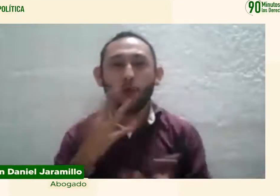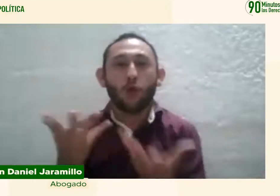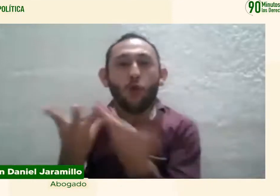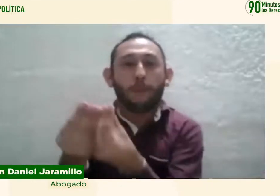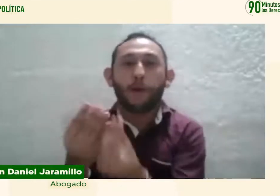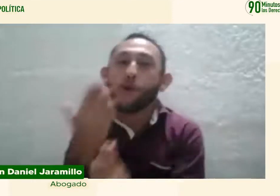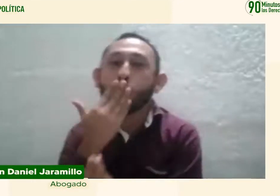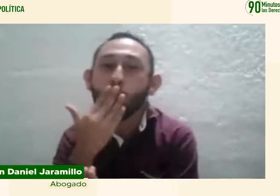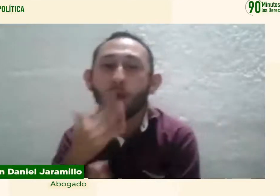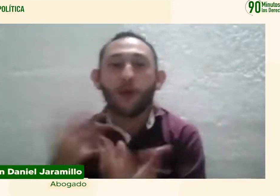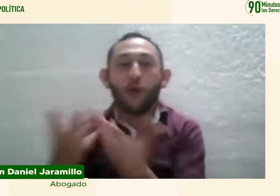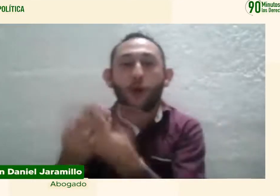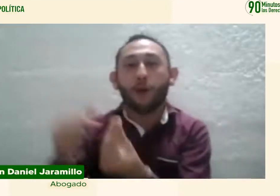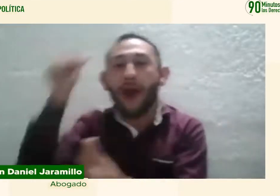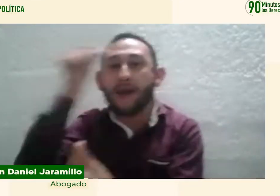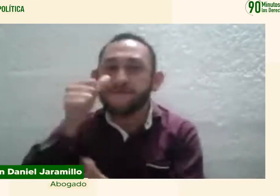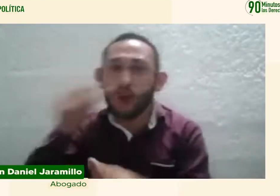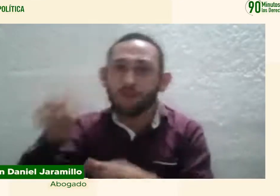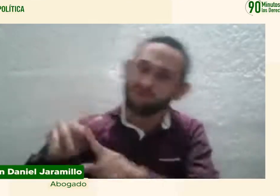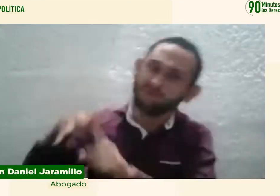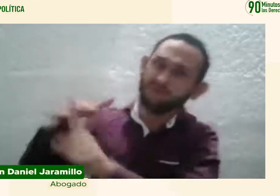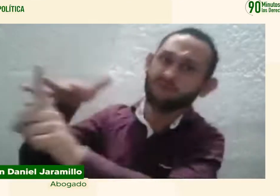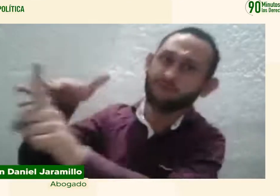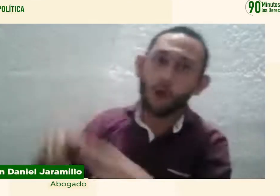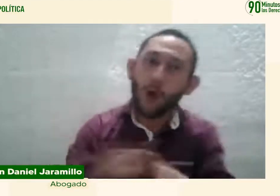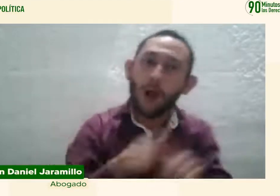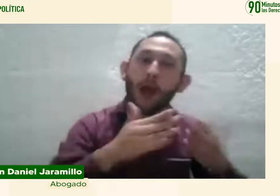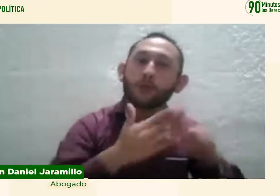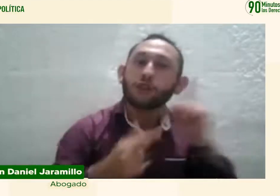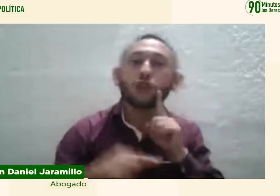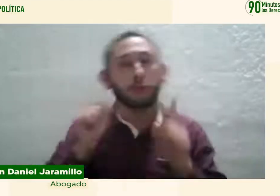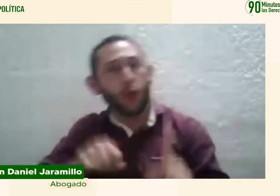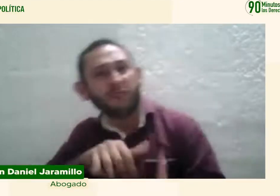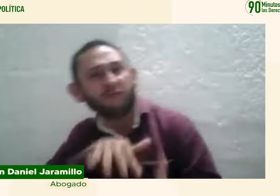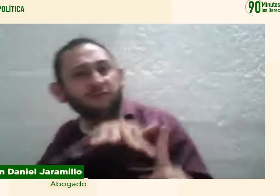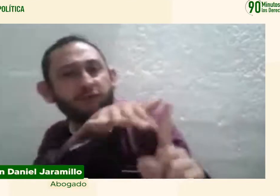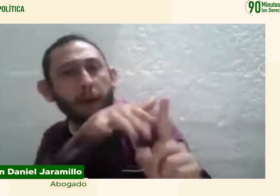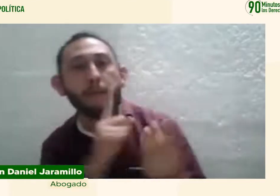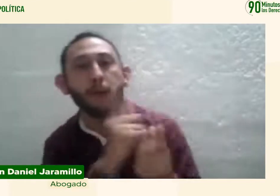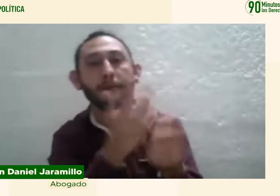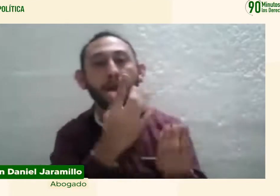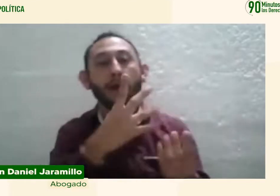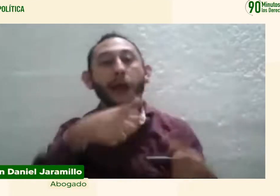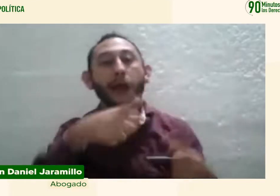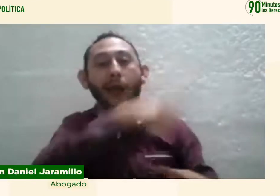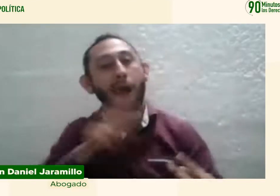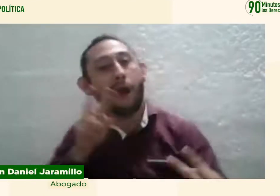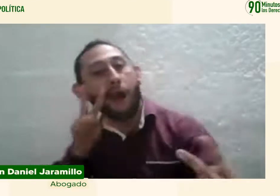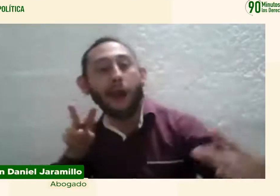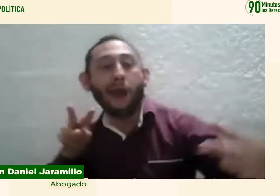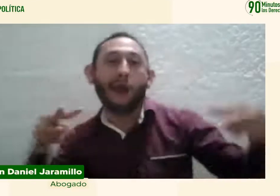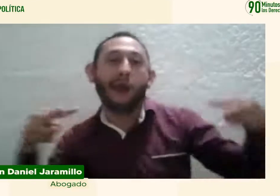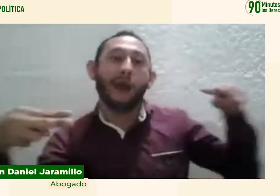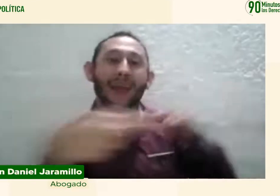nosotros podemos hacerlo por ejemplo como las comunidades indígenas las comunidades afro también nosotros como comunidad sorda